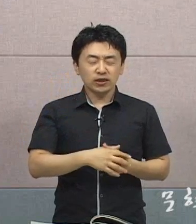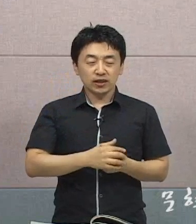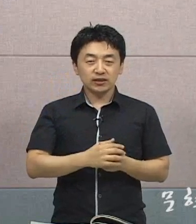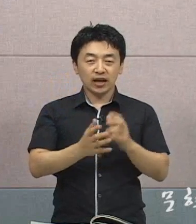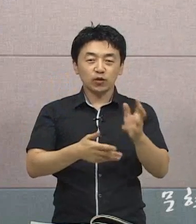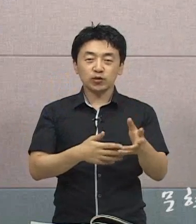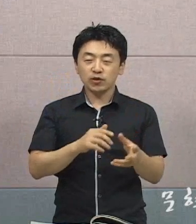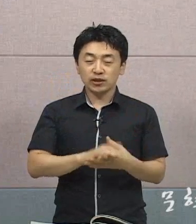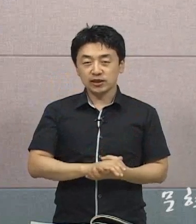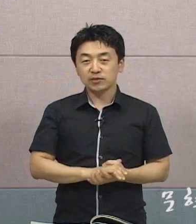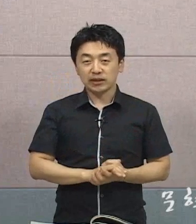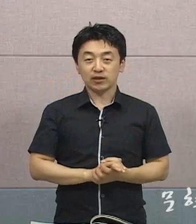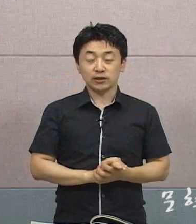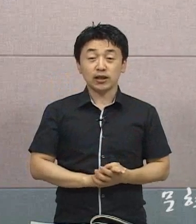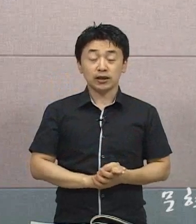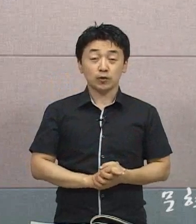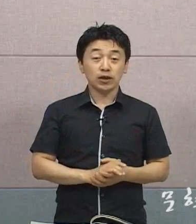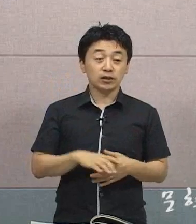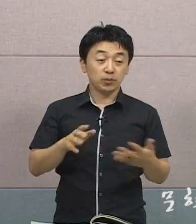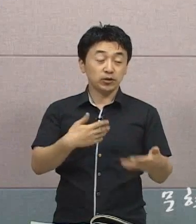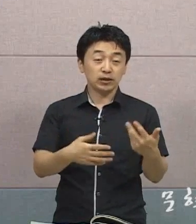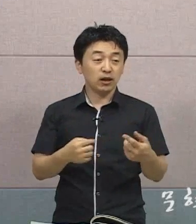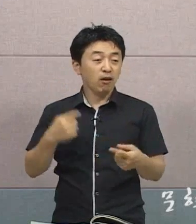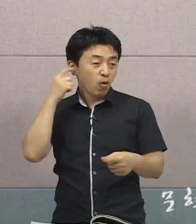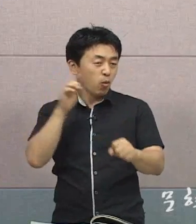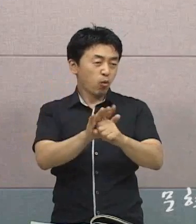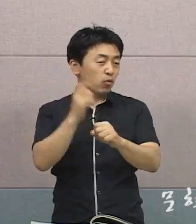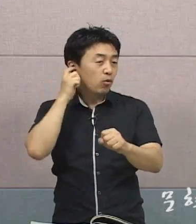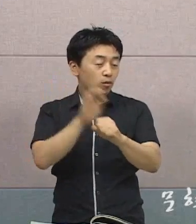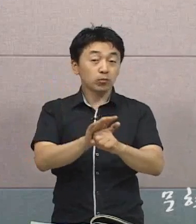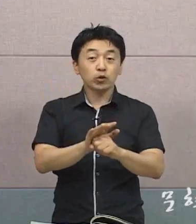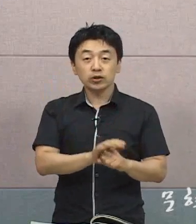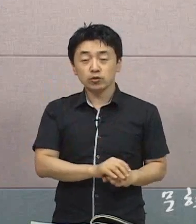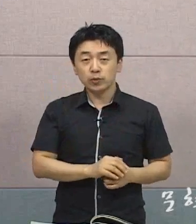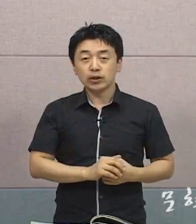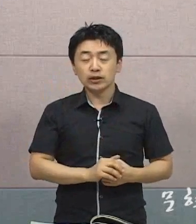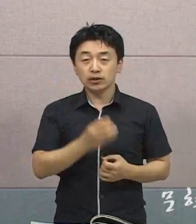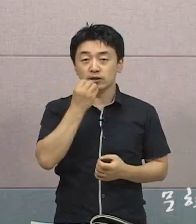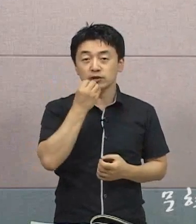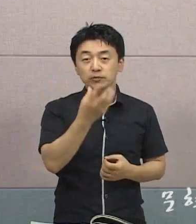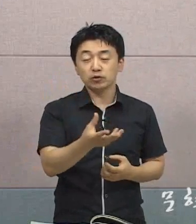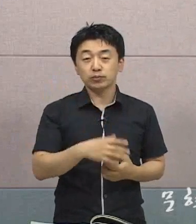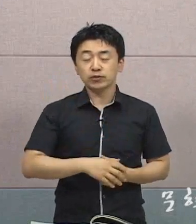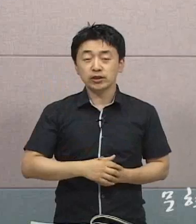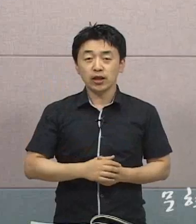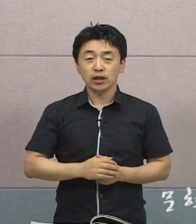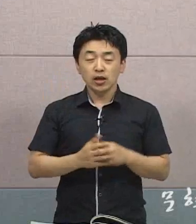귀머거리라는 단어로 사용하시지는 마세요. 그냥 농아인들이 표현을 할 때 이런 식으로 표현을 하는데 이거를 음성으로 풀으실 때 그런